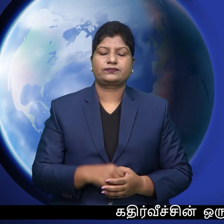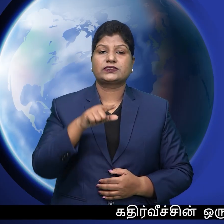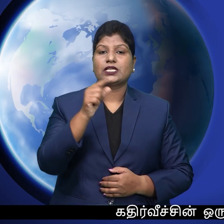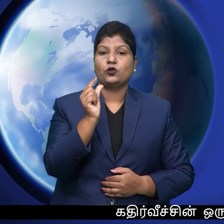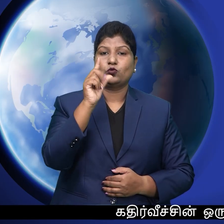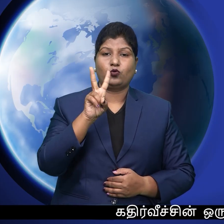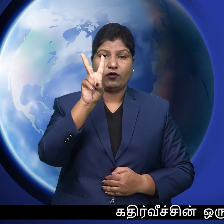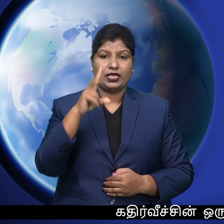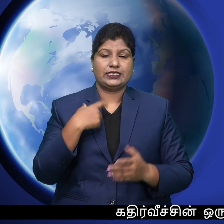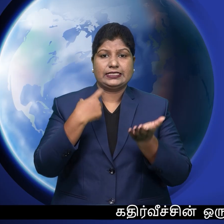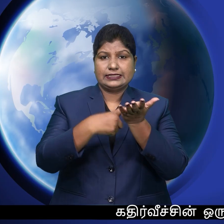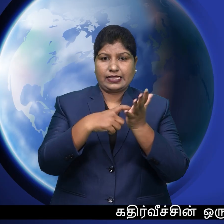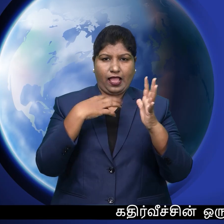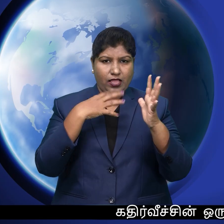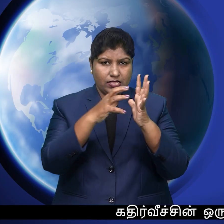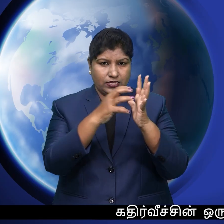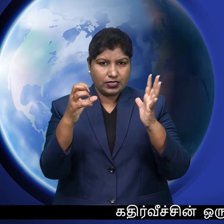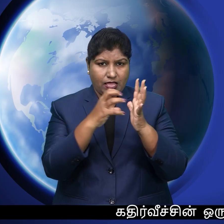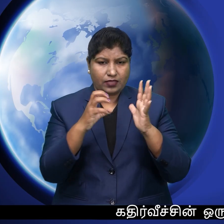கதிர்வீச்சின் ஒரு விளைபொருளாகும்.